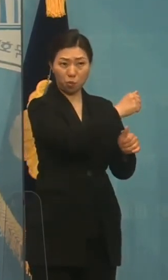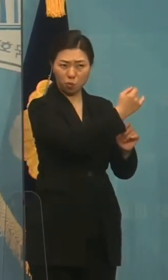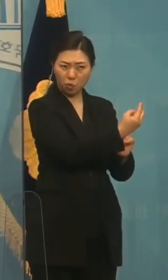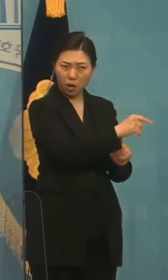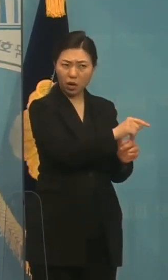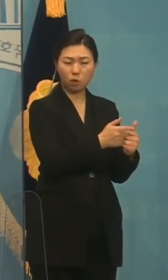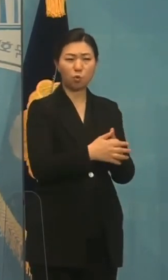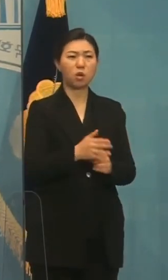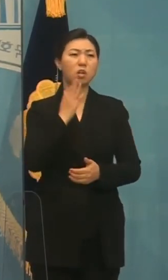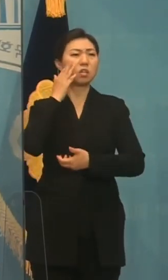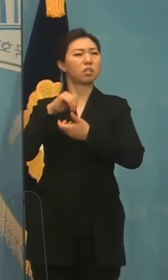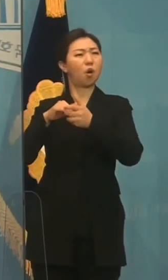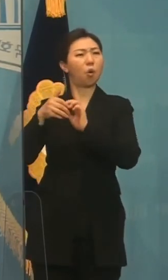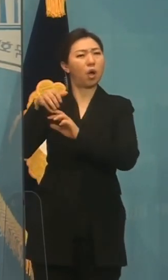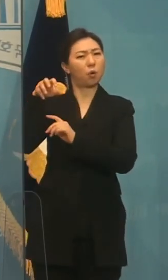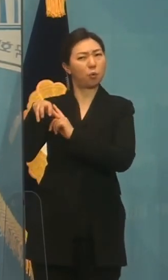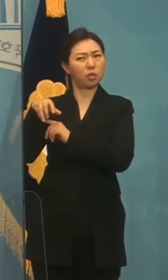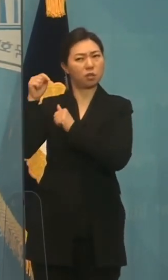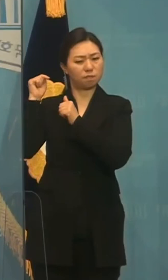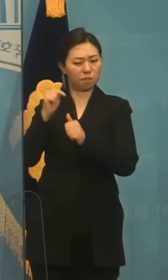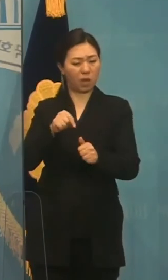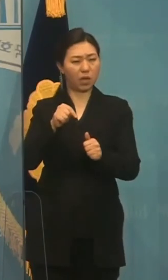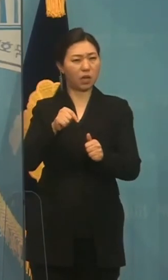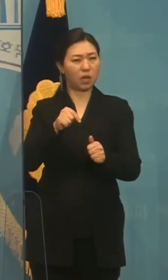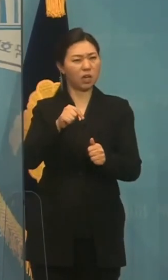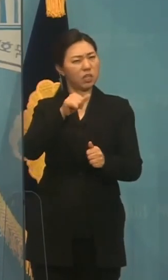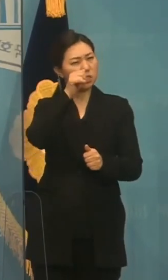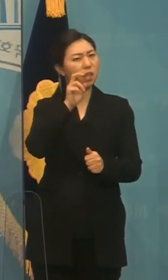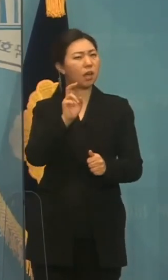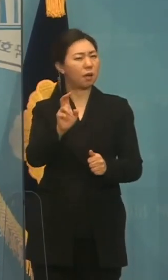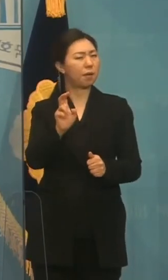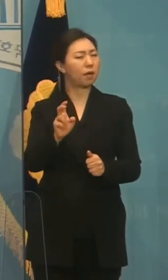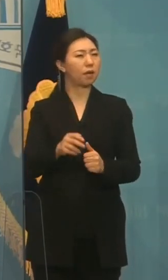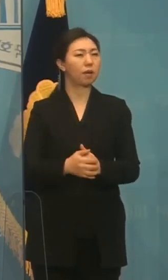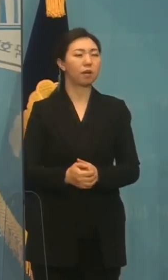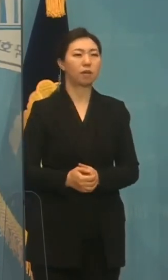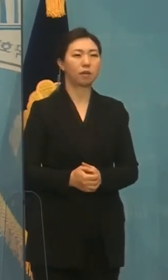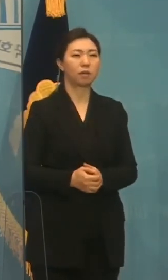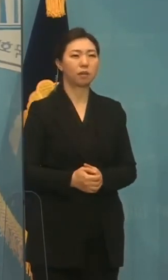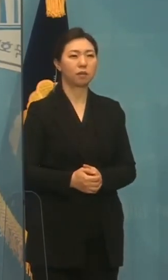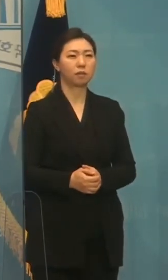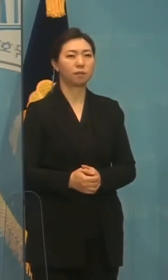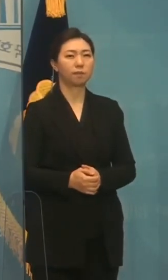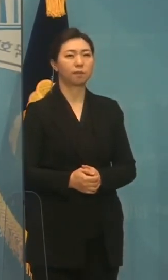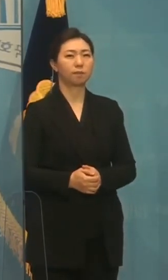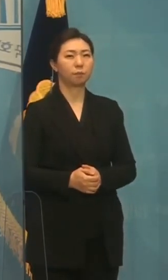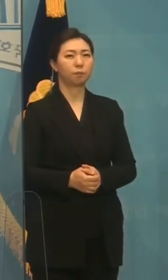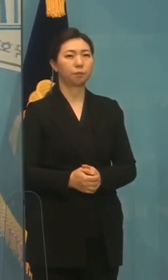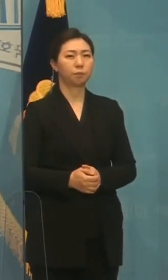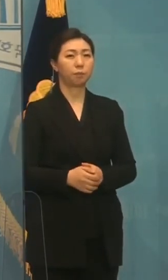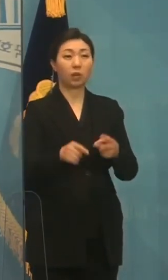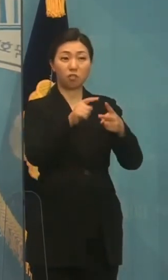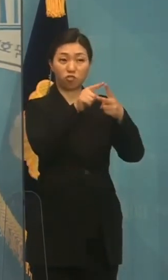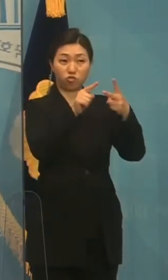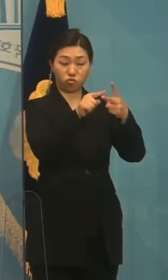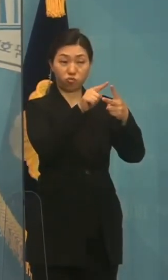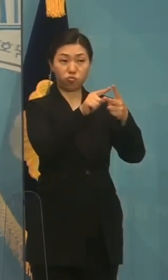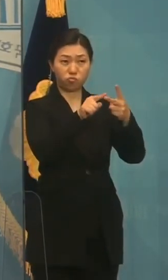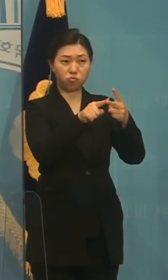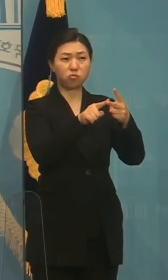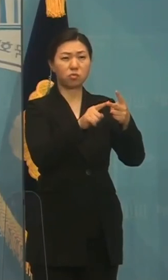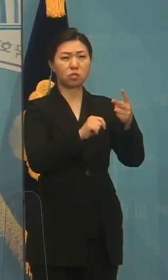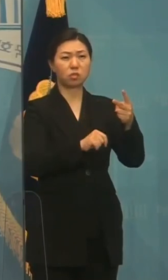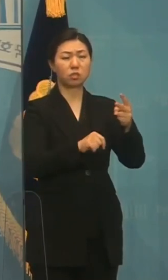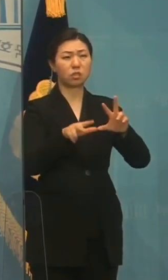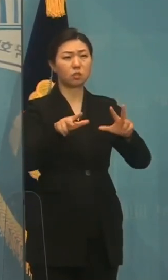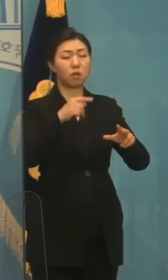하는 어떤 지침이 있지 않았나는 합리적 의심을 지울 수 없습니다. 이 두 가지가